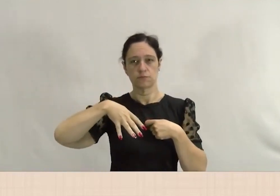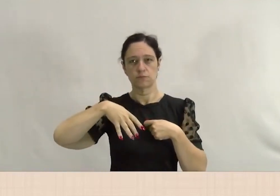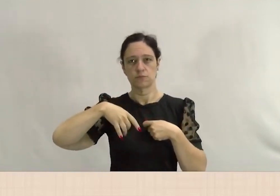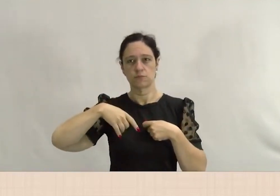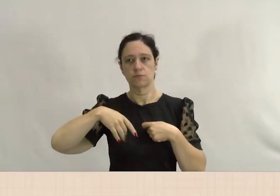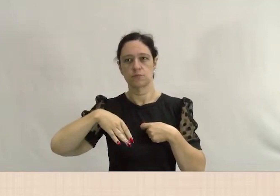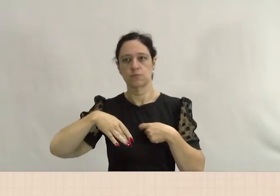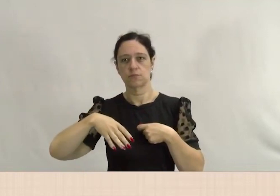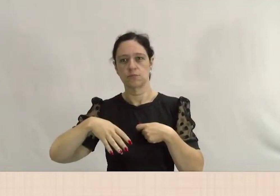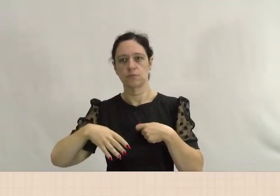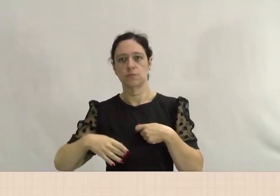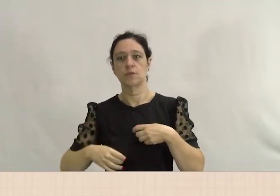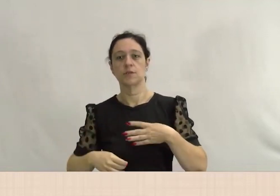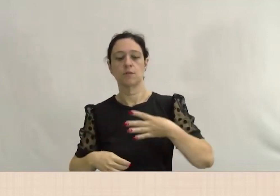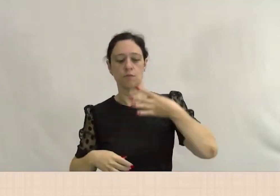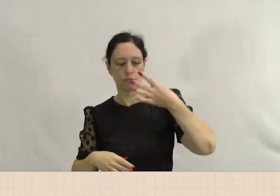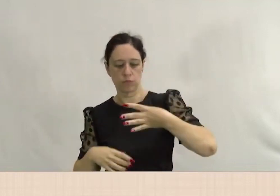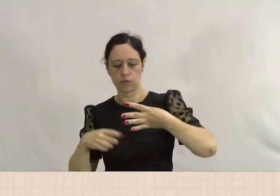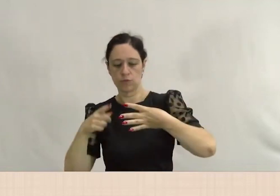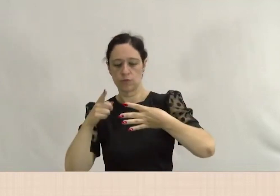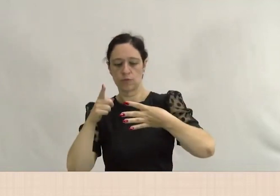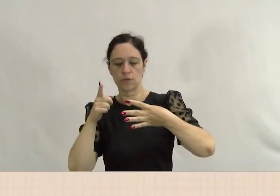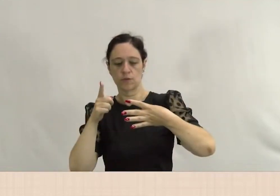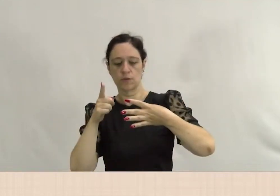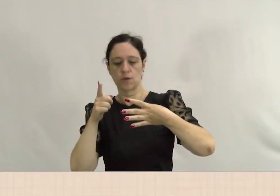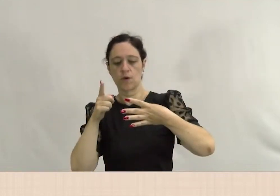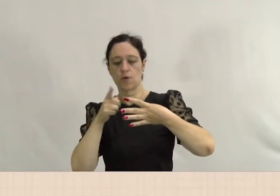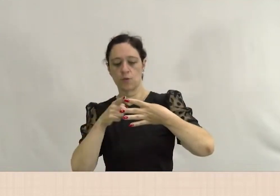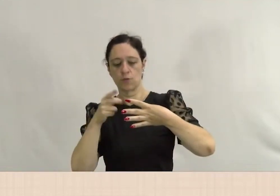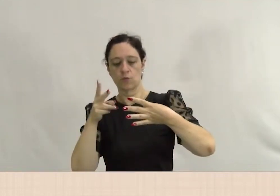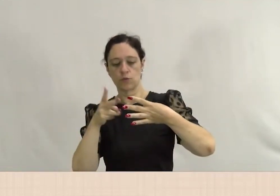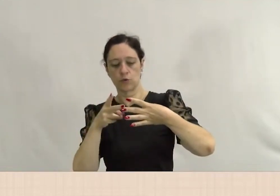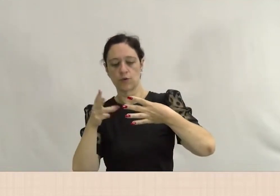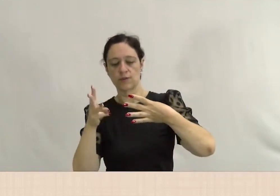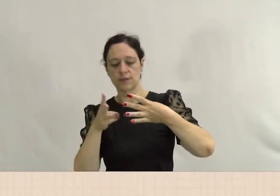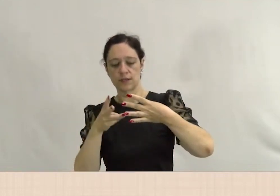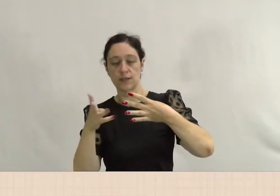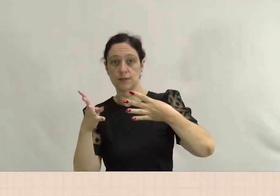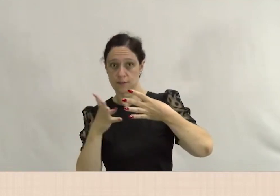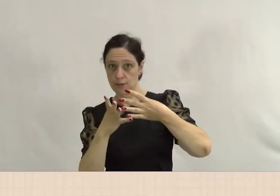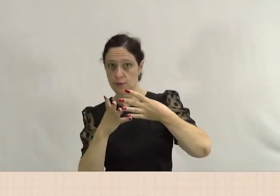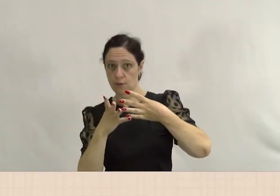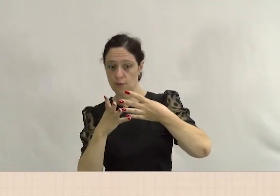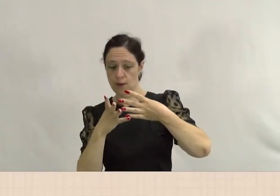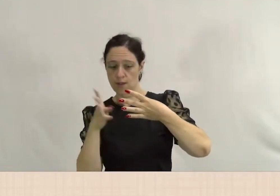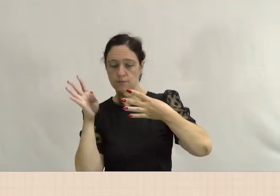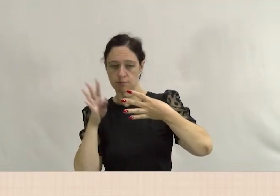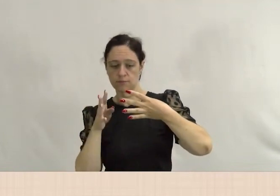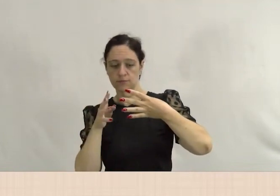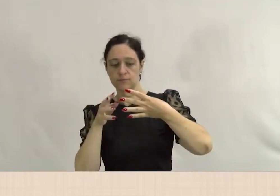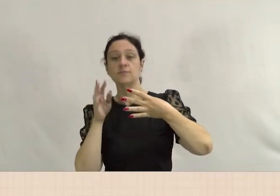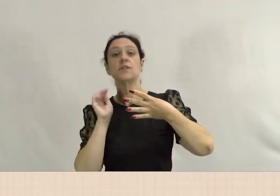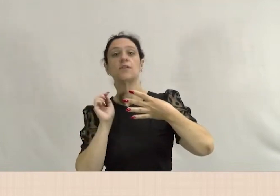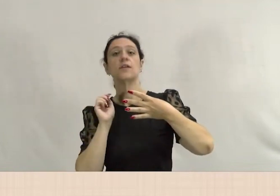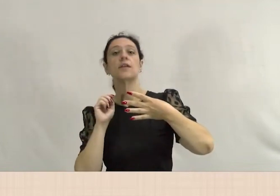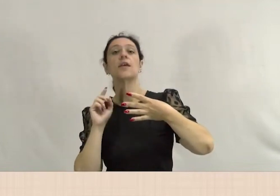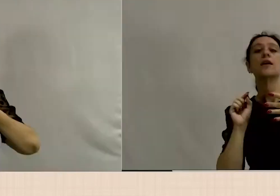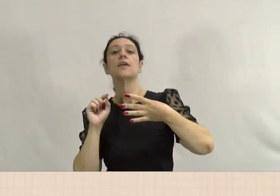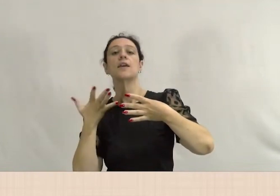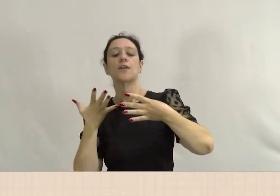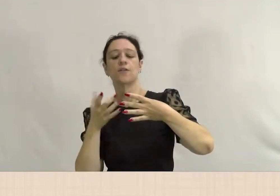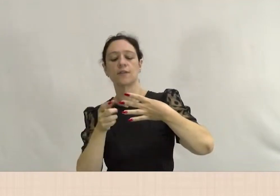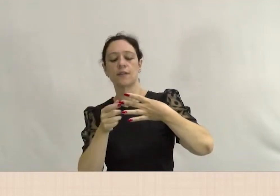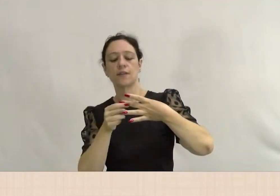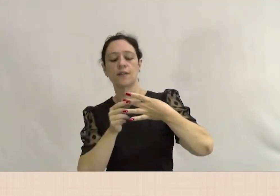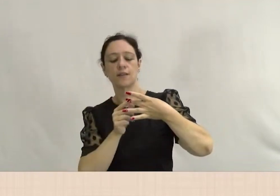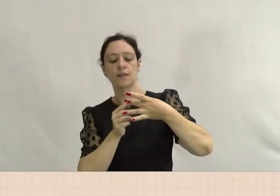os fios pares e os fios ímpares. Divide em dois. Quando abre assim, dá